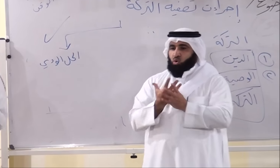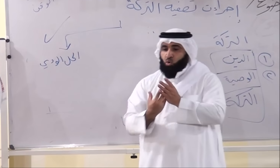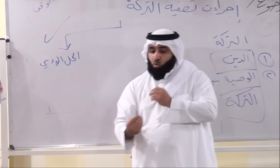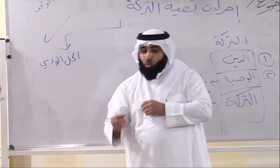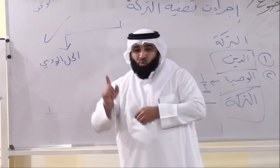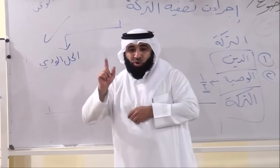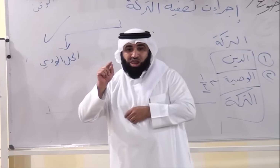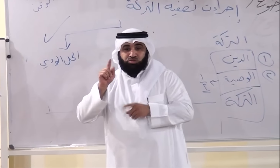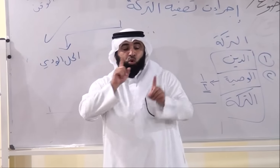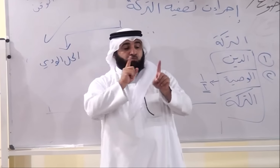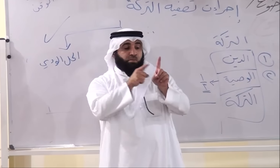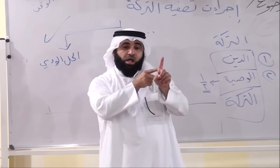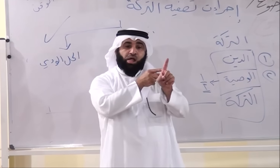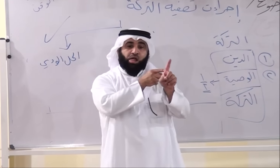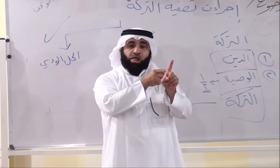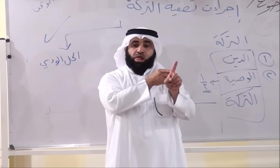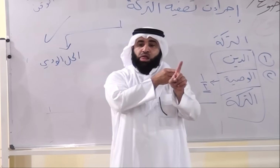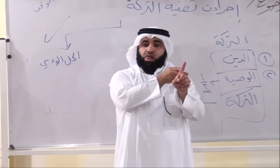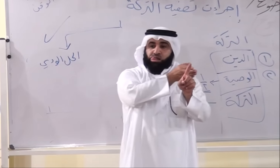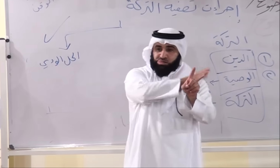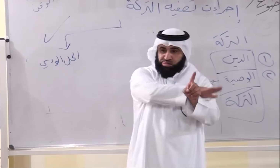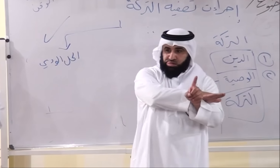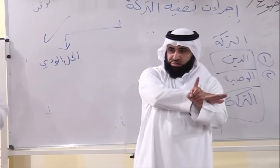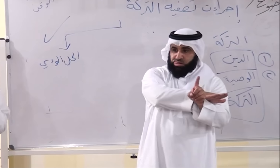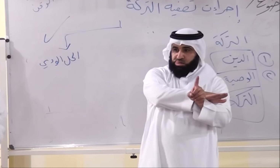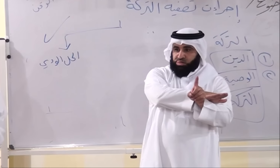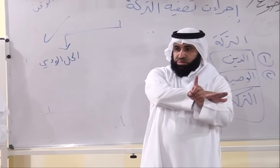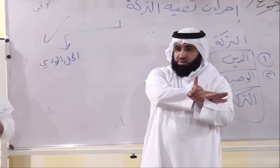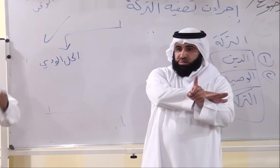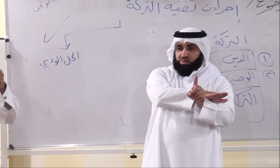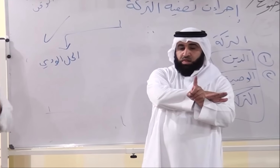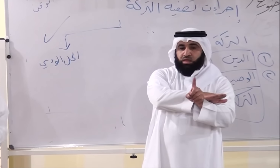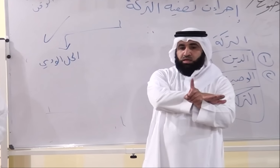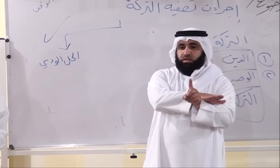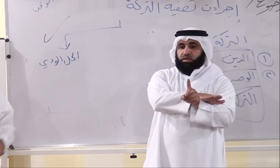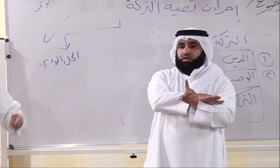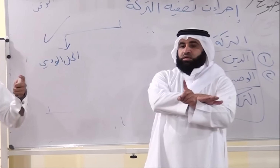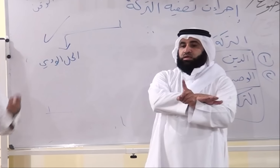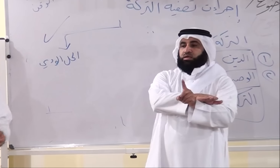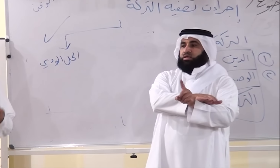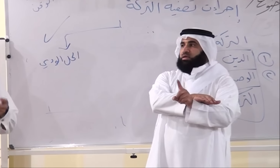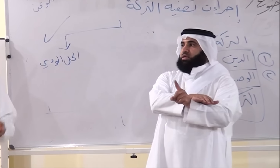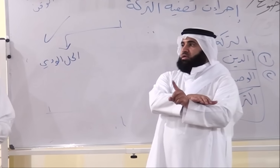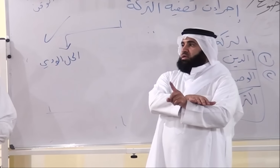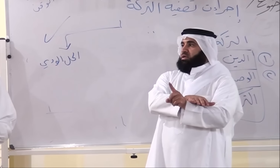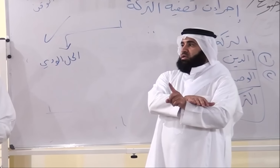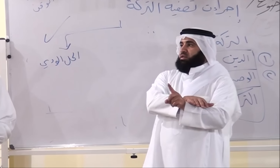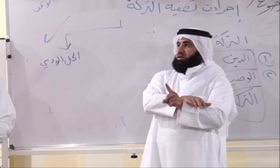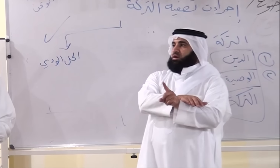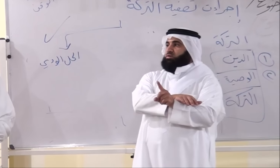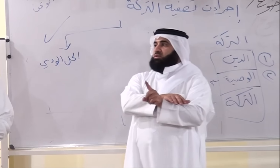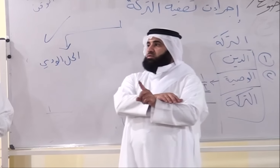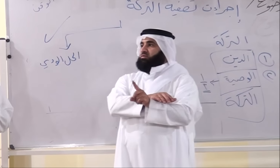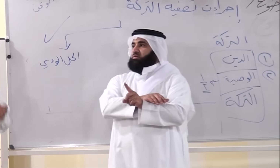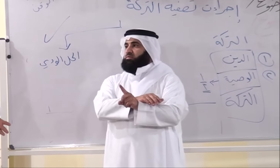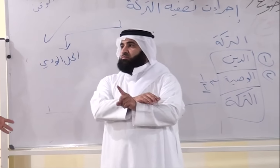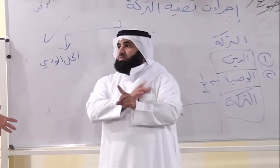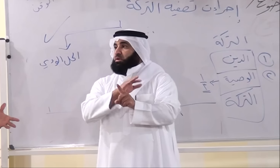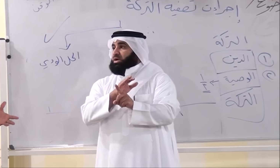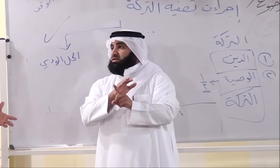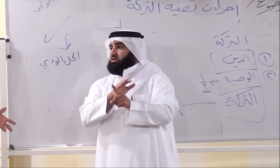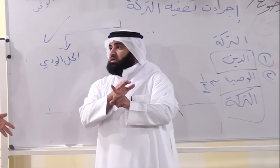امه وحاطه على جدار ويتهددها ويتوعدها وبسوي فيك وبفعل فيك. وان